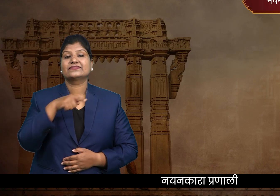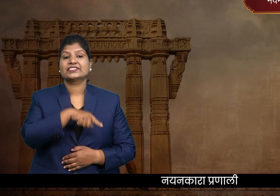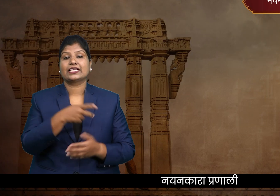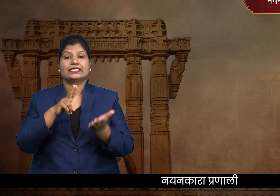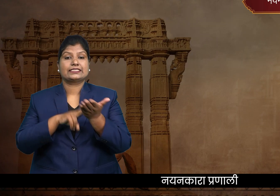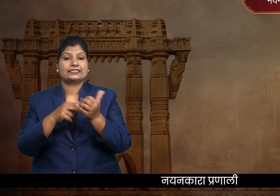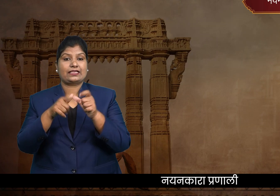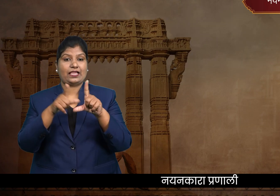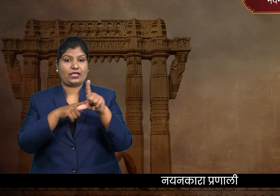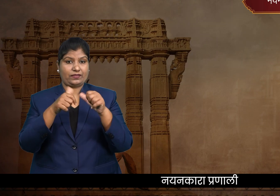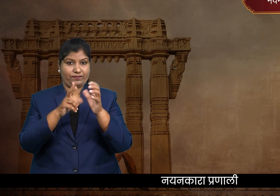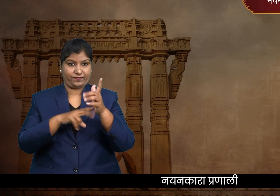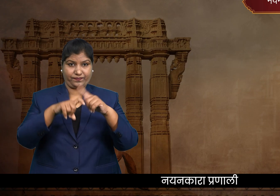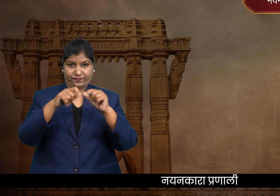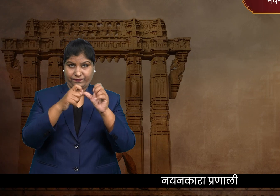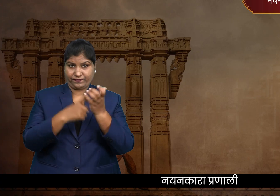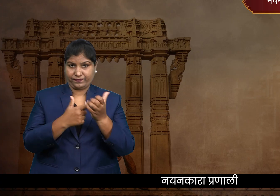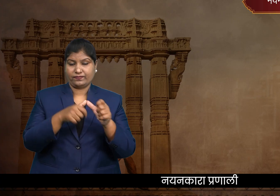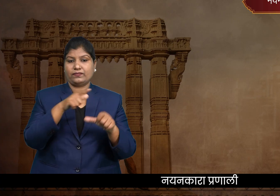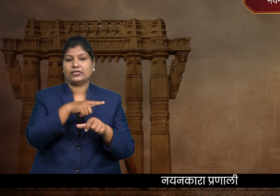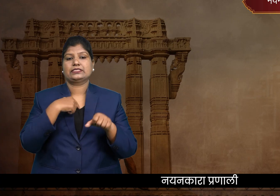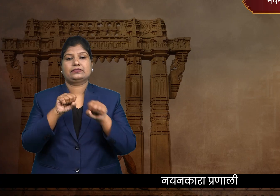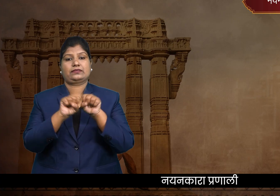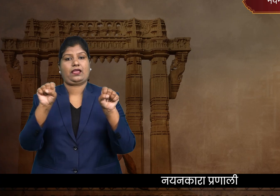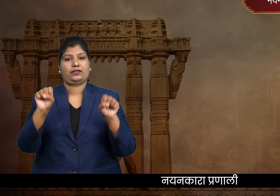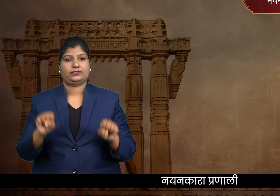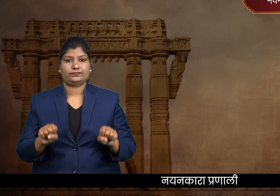नयनकारा प्रणाली।